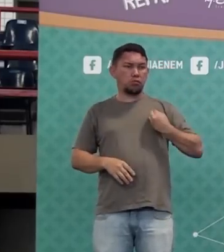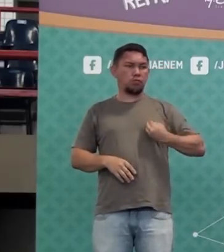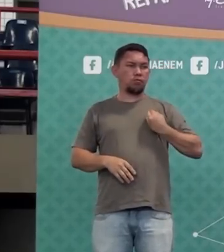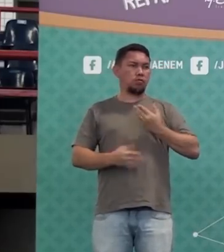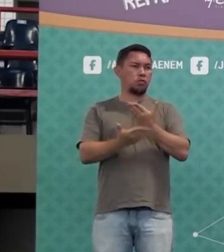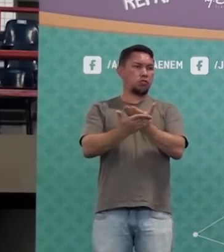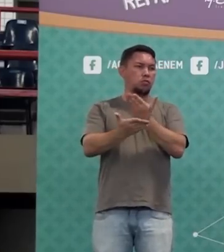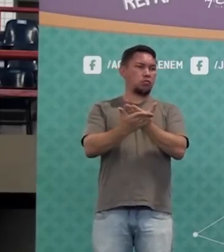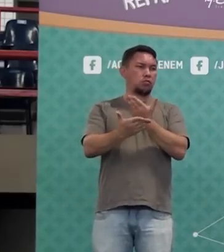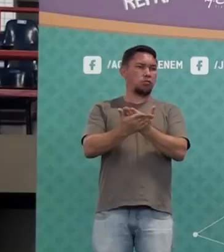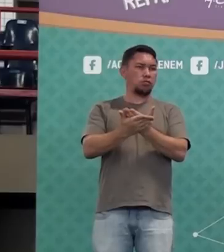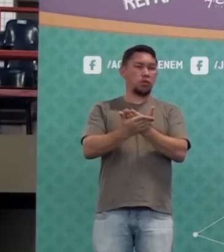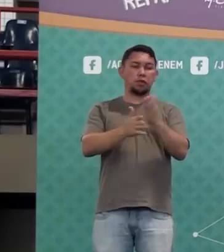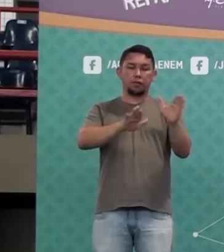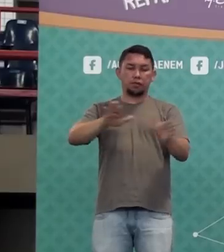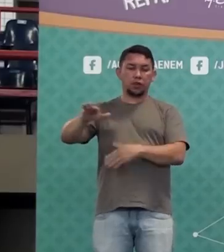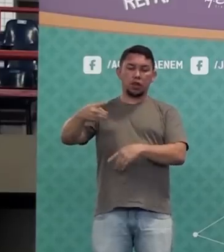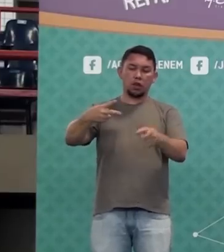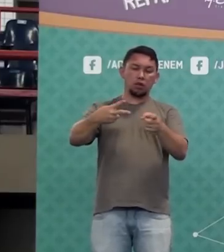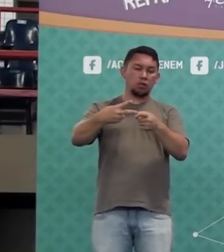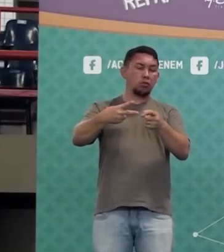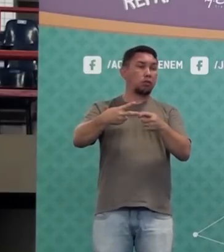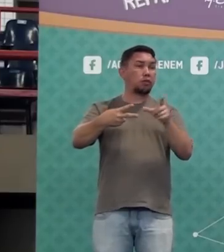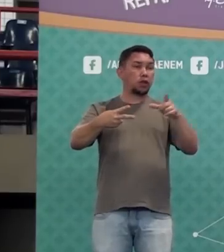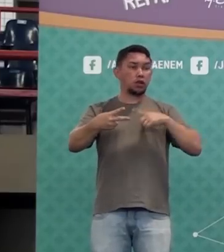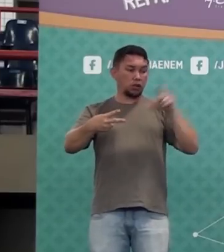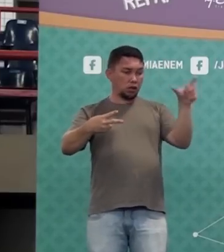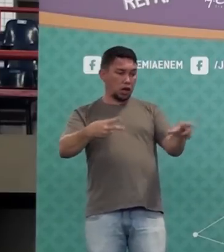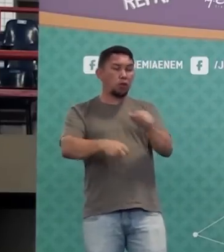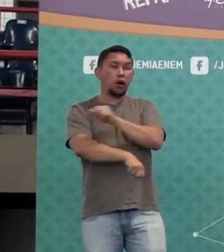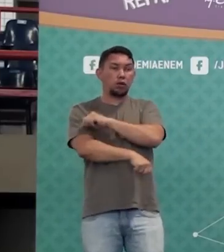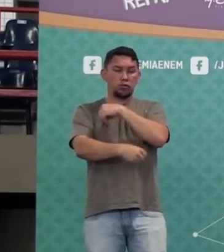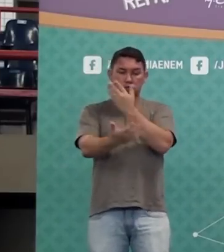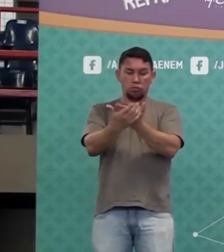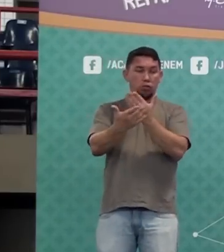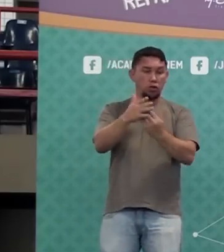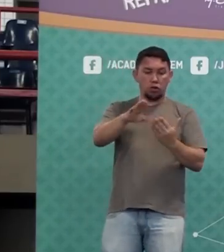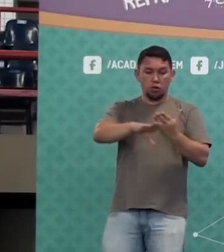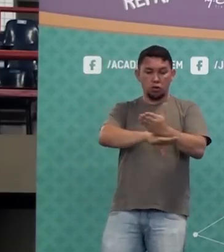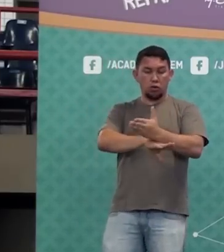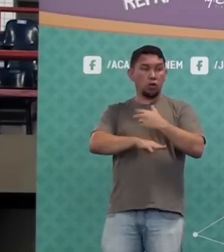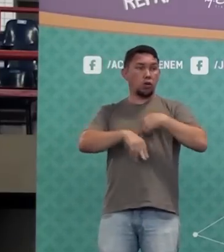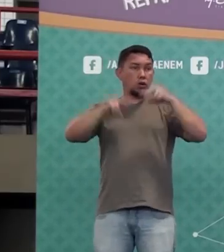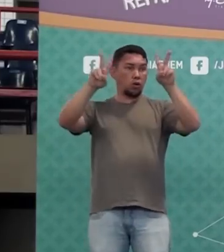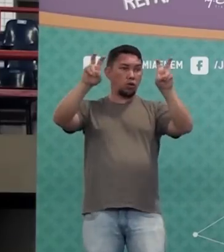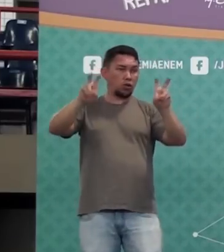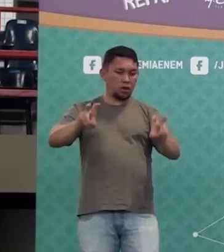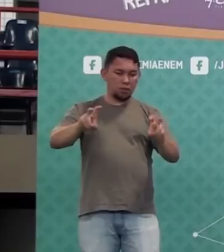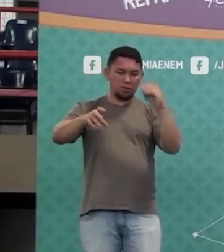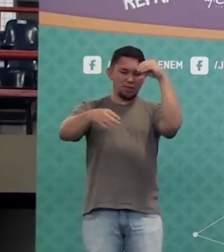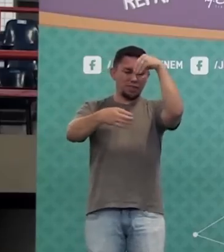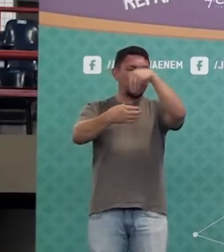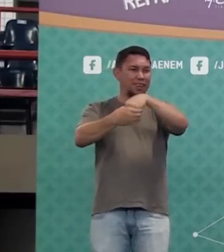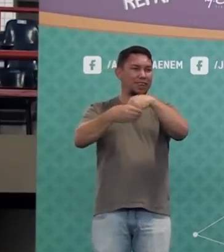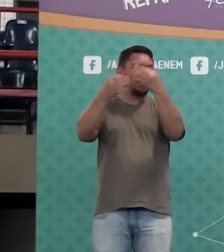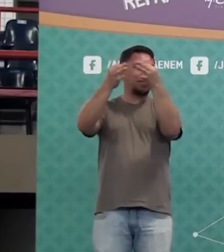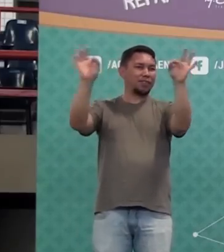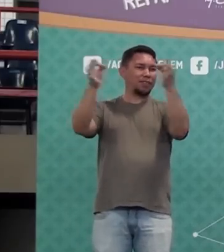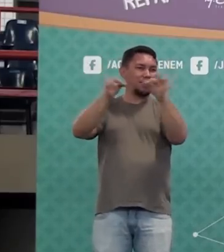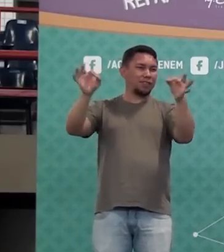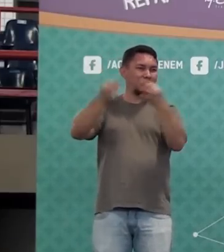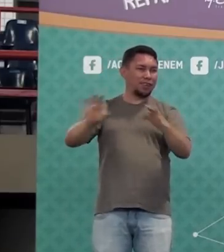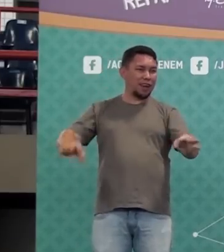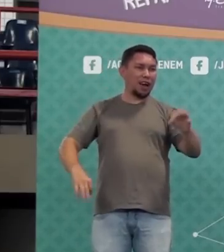ser estudados. Outro caso, o aluno estuda, quando vai estudar os termos da oração, que